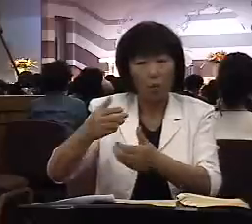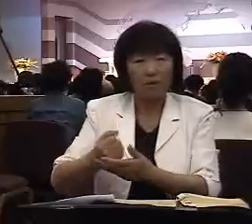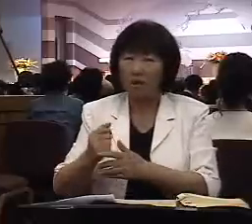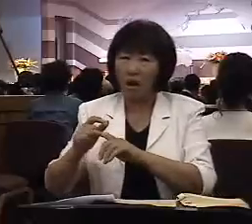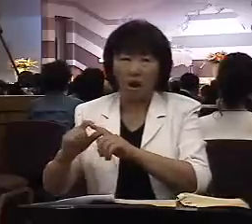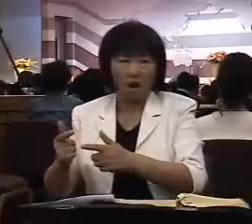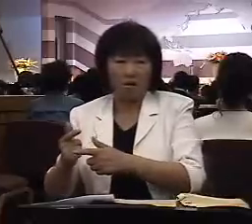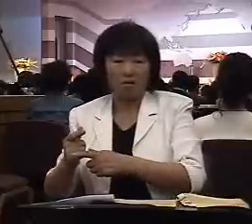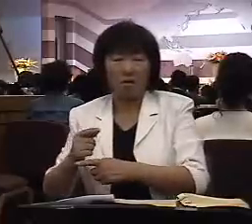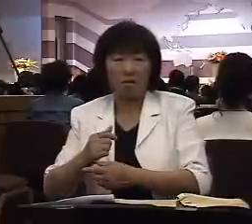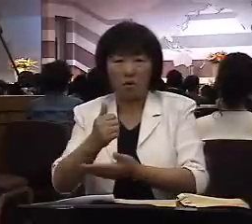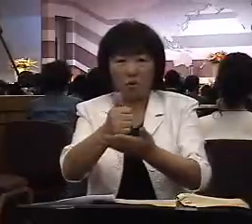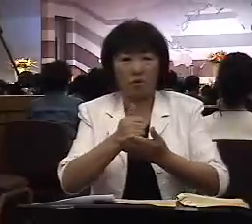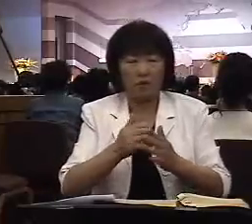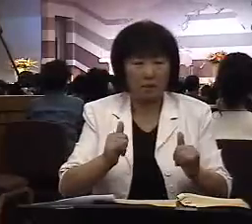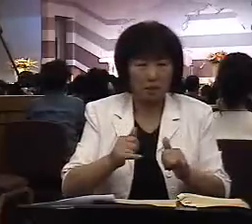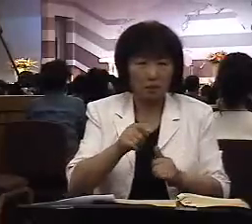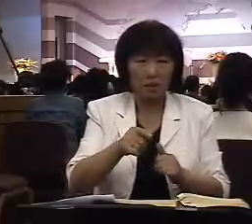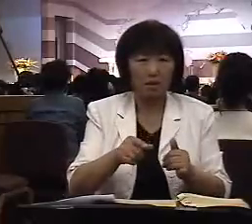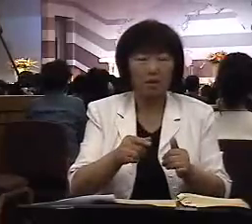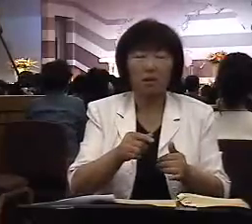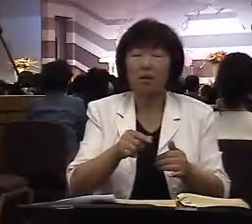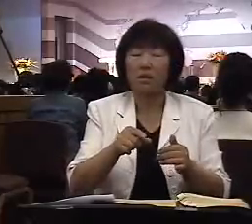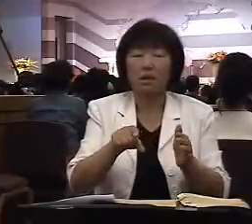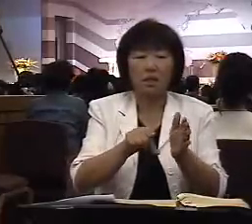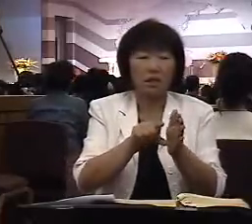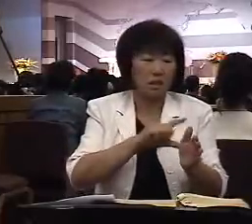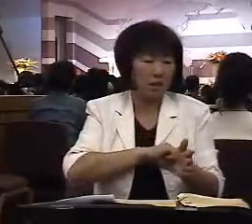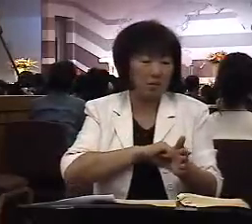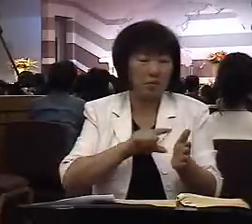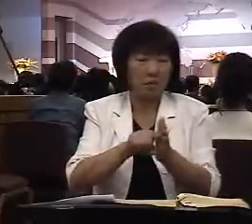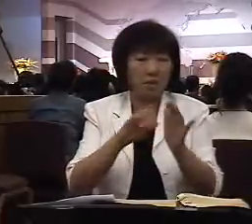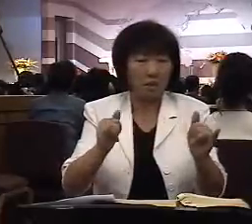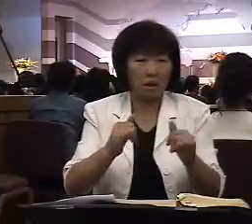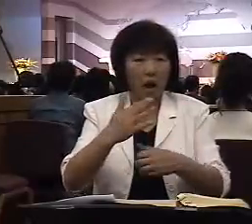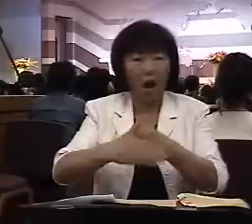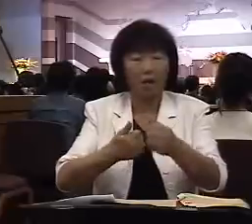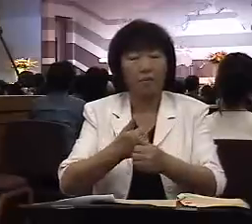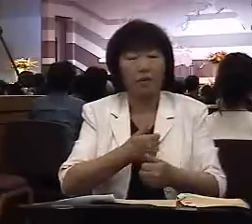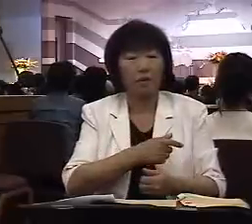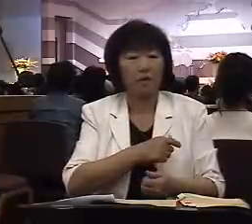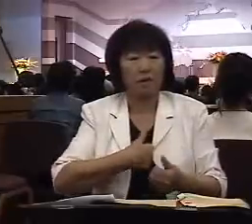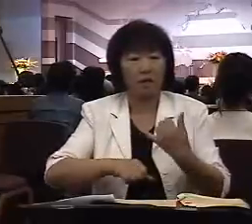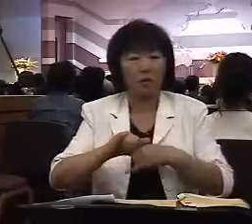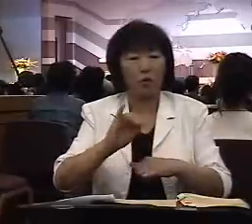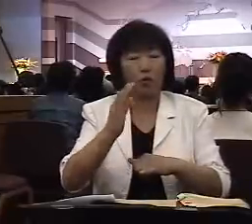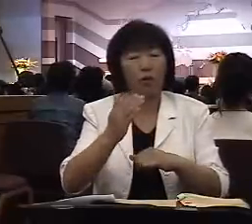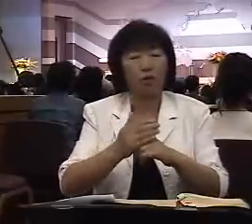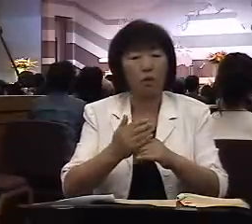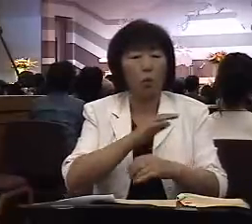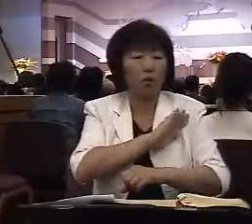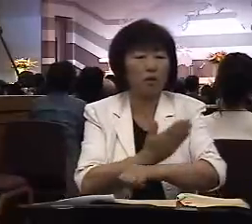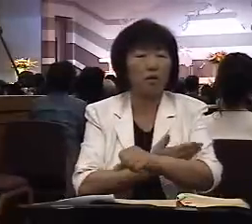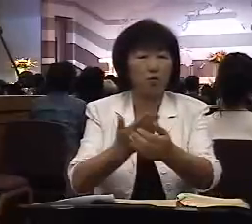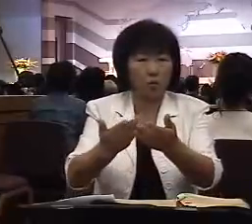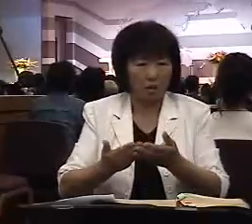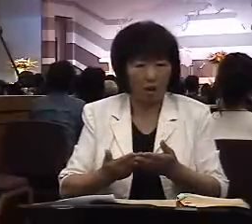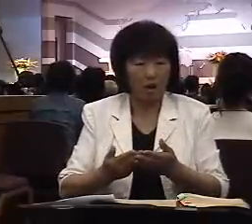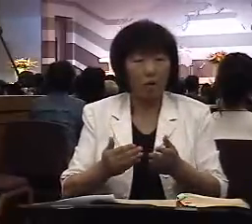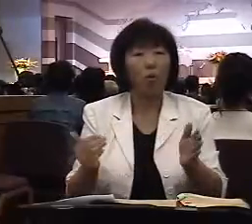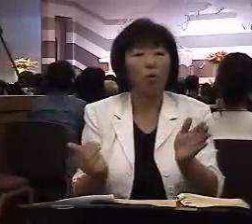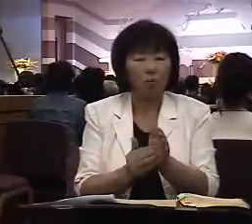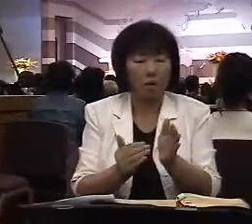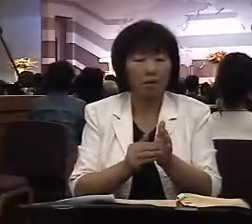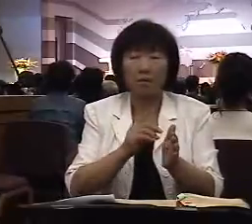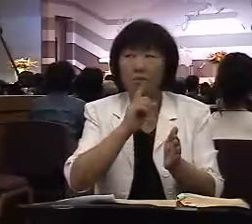그렇지만 영접하는 자, 곧 그 이름을 믿는 자들에게는 하나님의 자녀가 되는 권세를 주셨다고 그랬습니다.